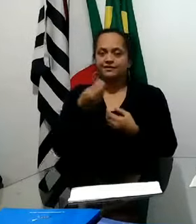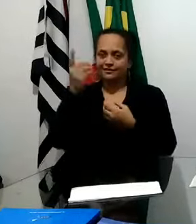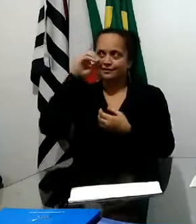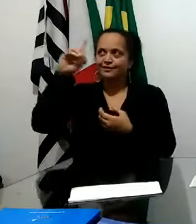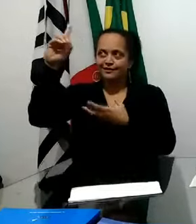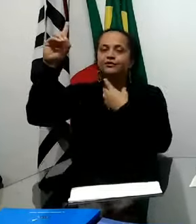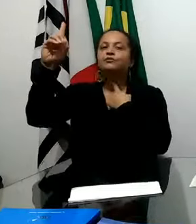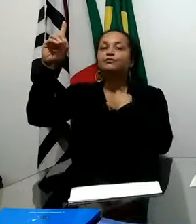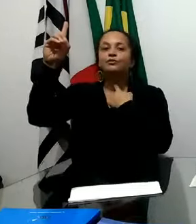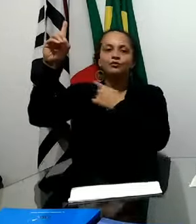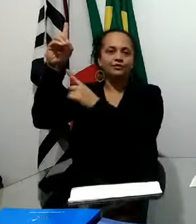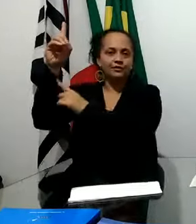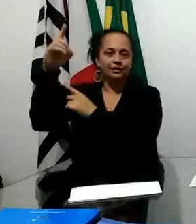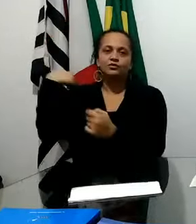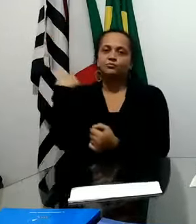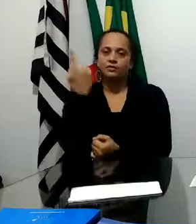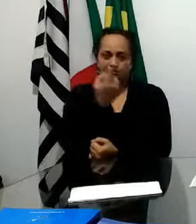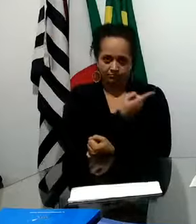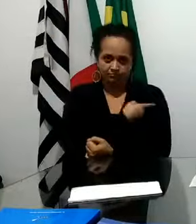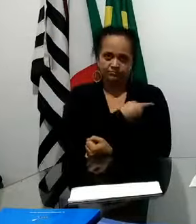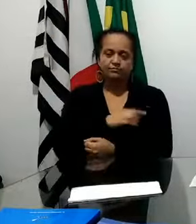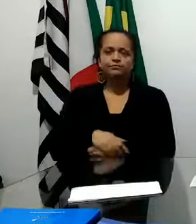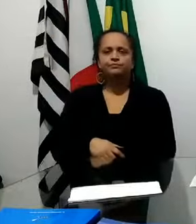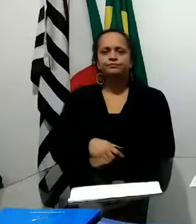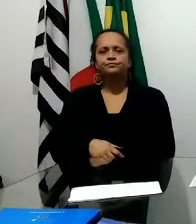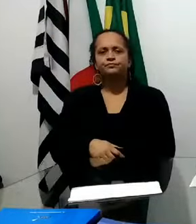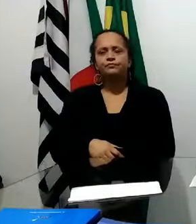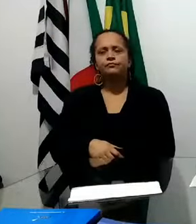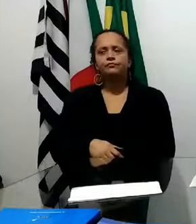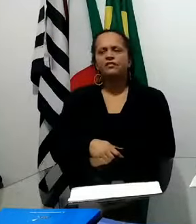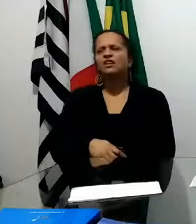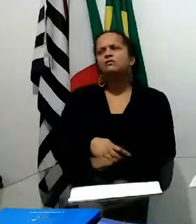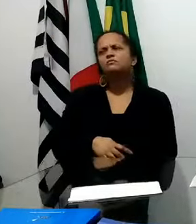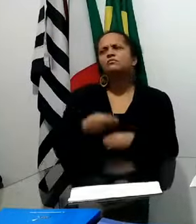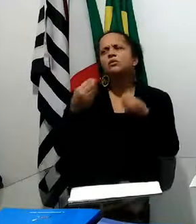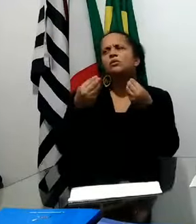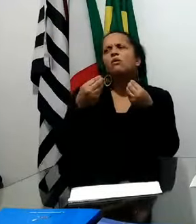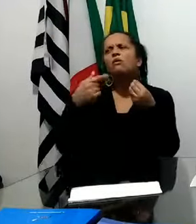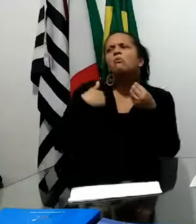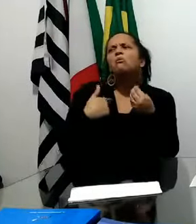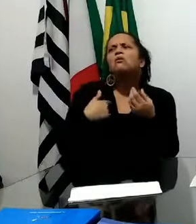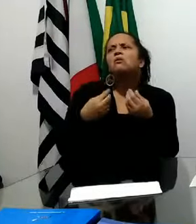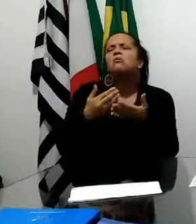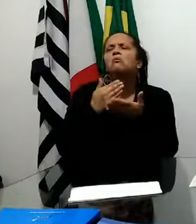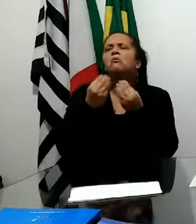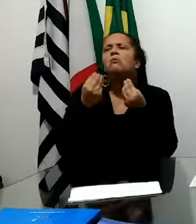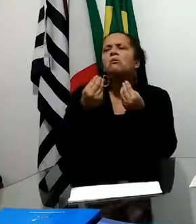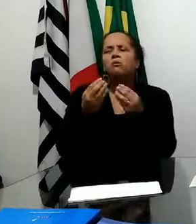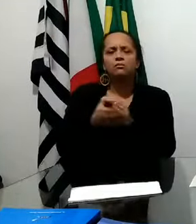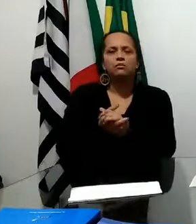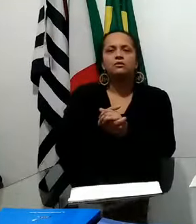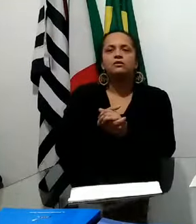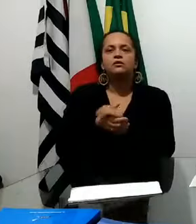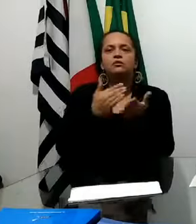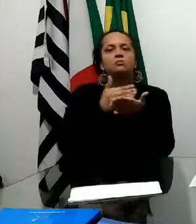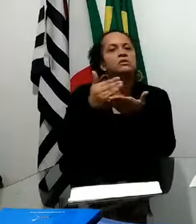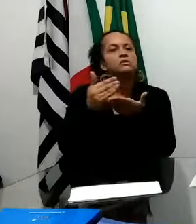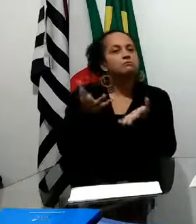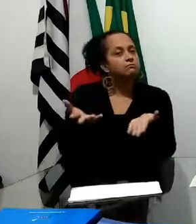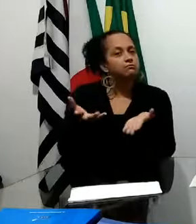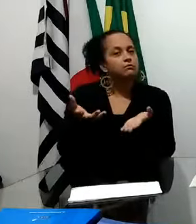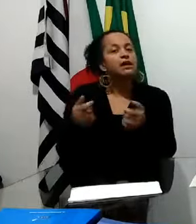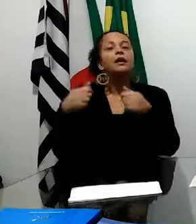mundo. Amém? E aí, Zenaide, como que eu posso fazer isso? Você pode começar orando. Orando. A